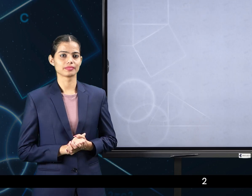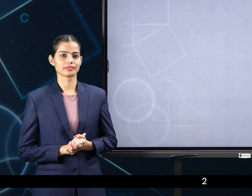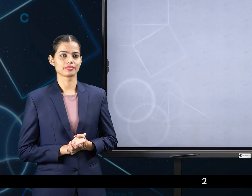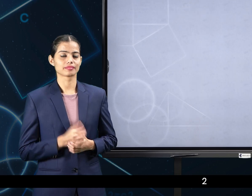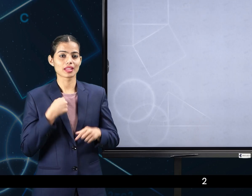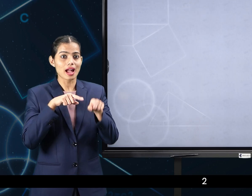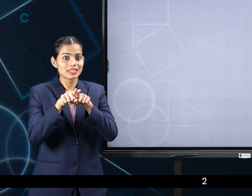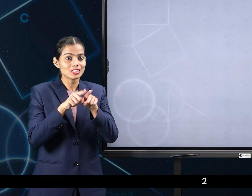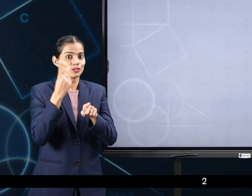1.